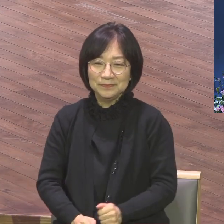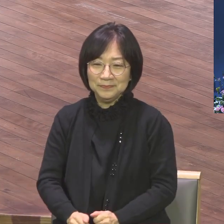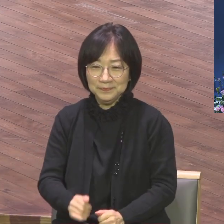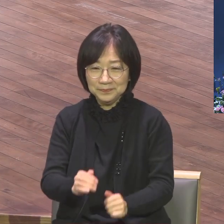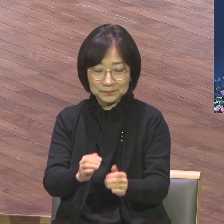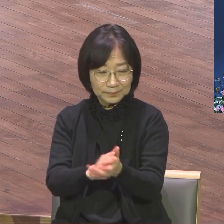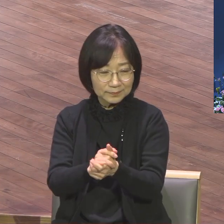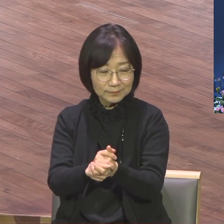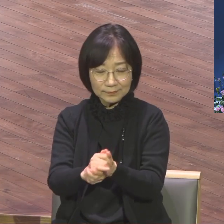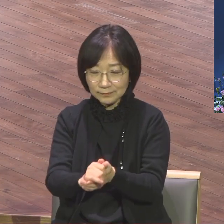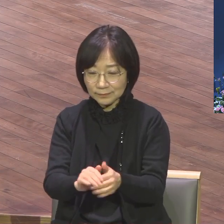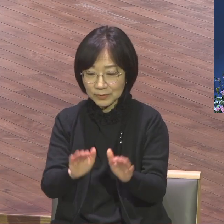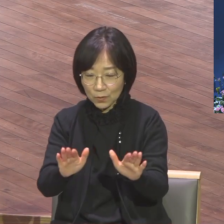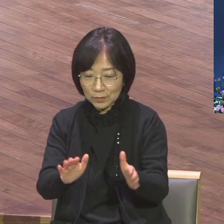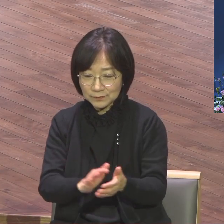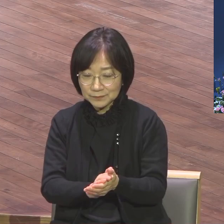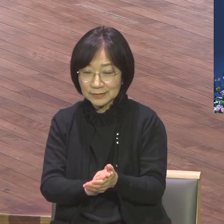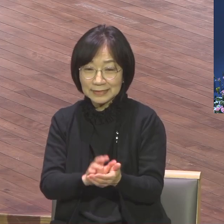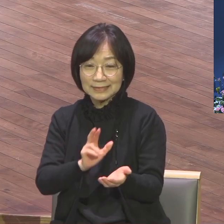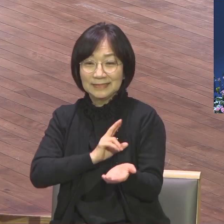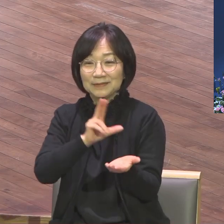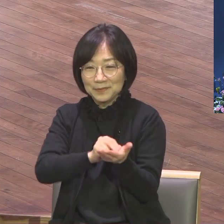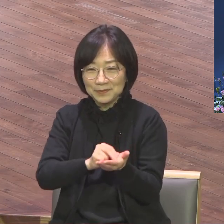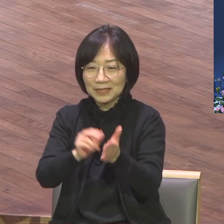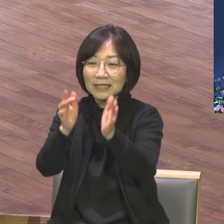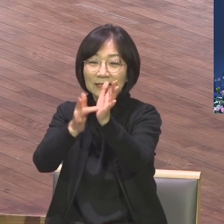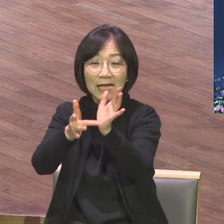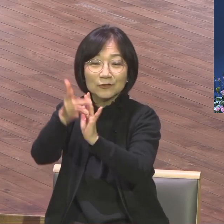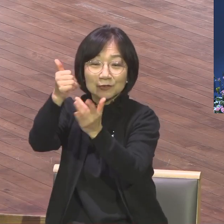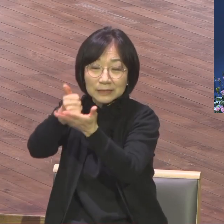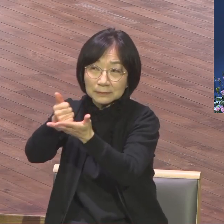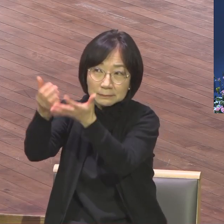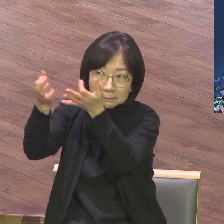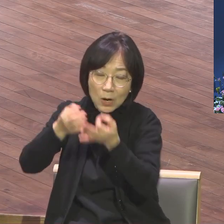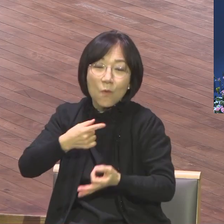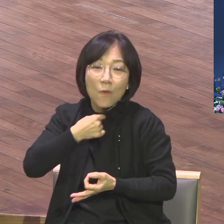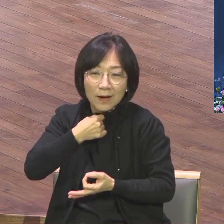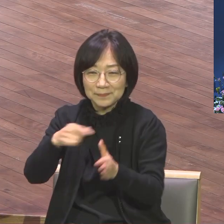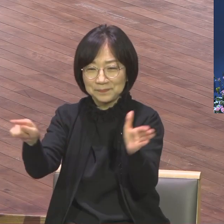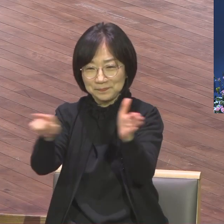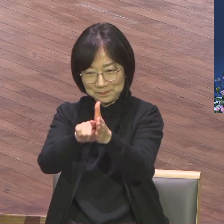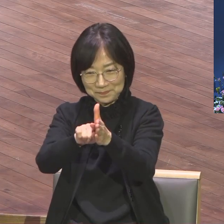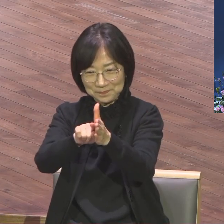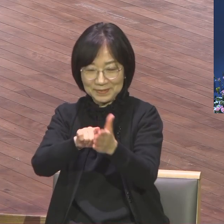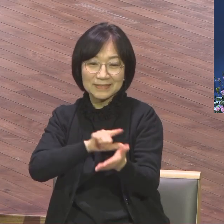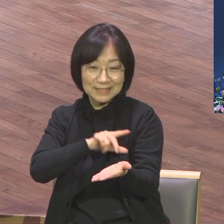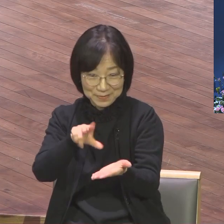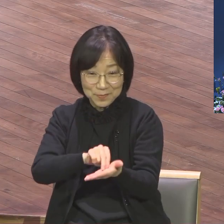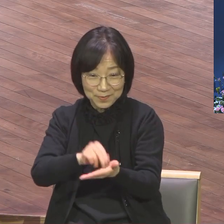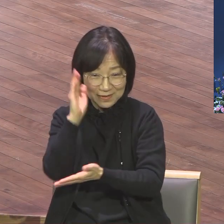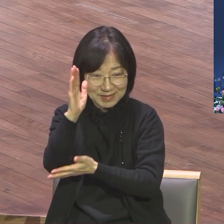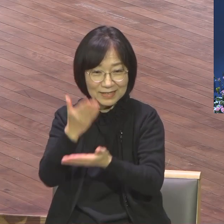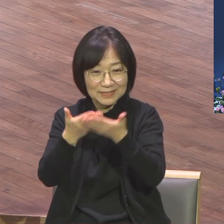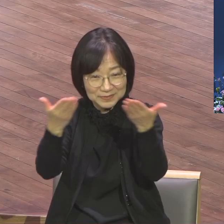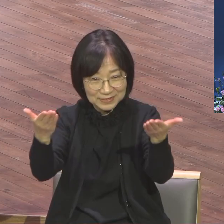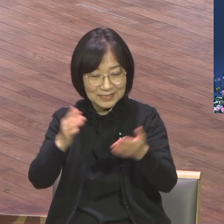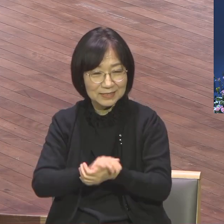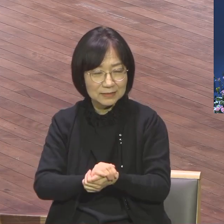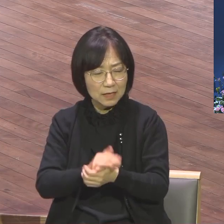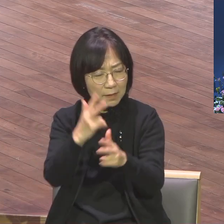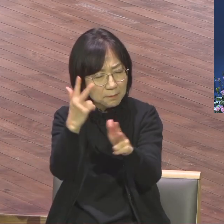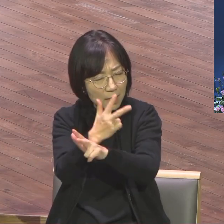예수님이 원하시는 믿음이란 제목으로 말씀을 드립니다. 우리가 매주일 살펴보고 있는